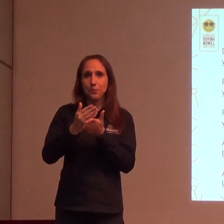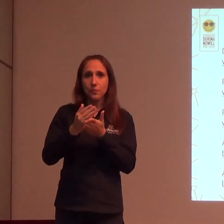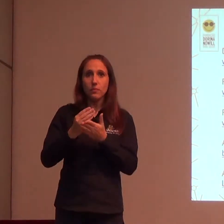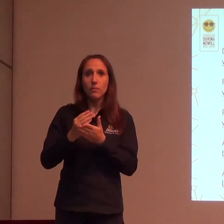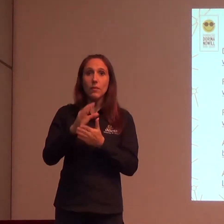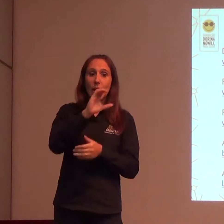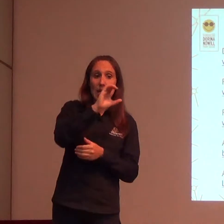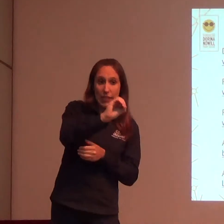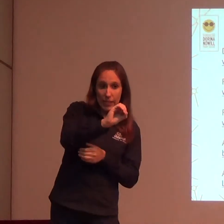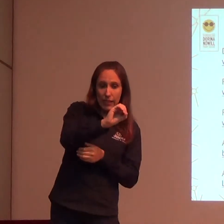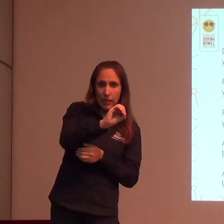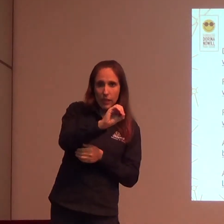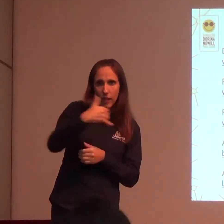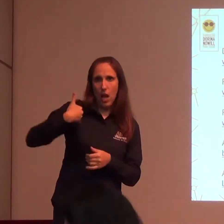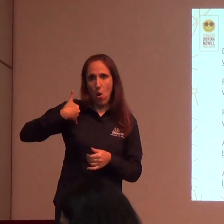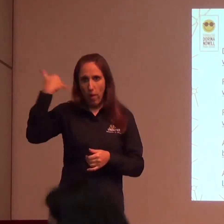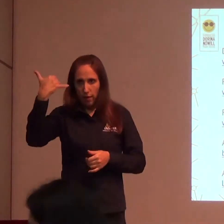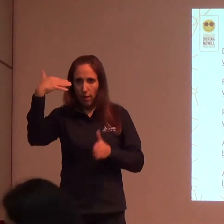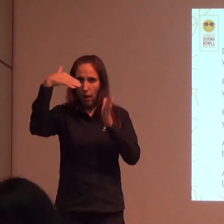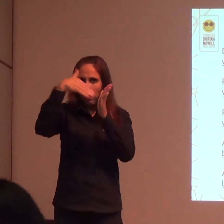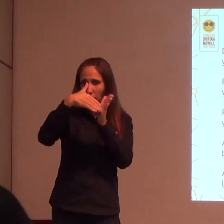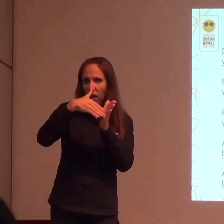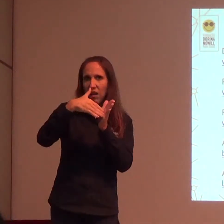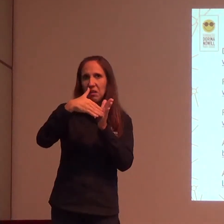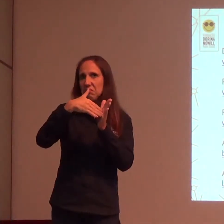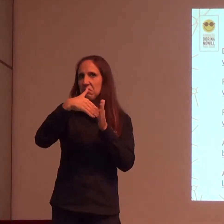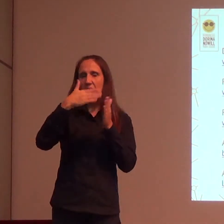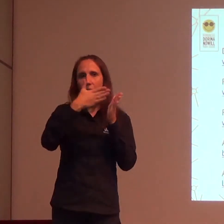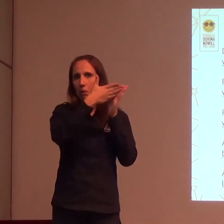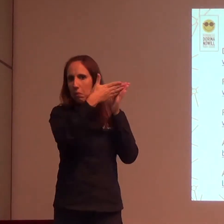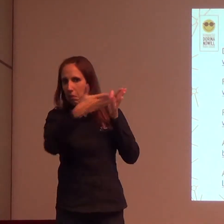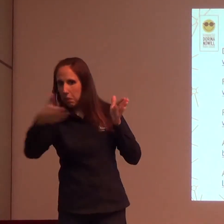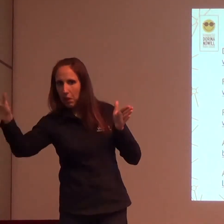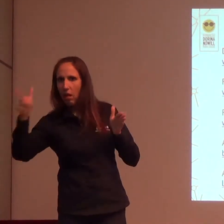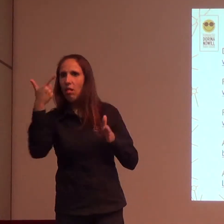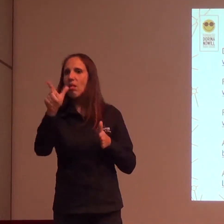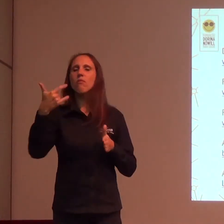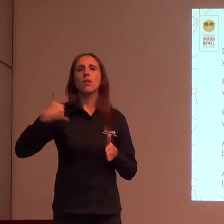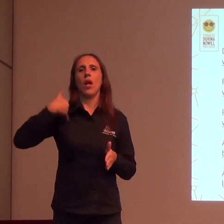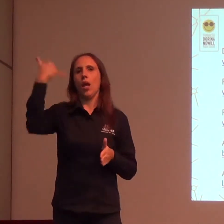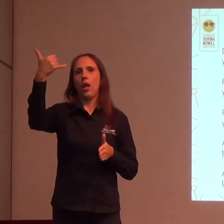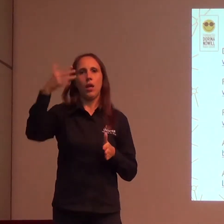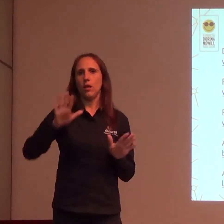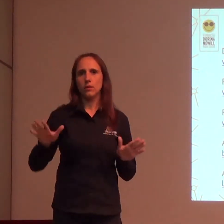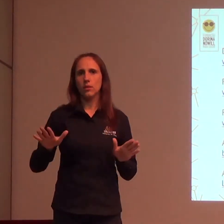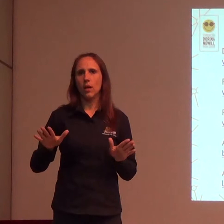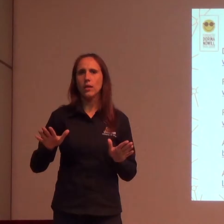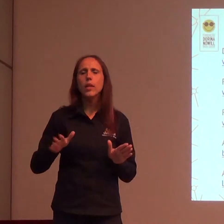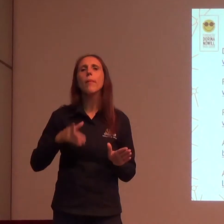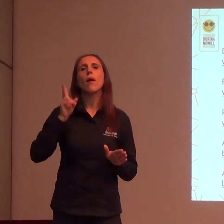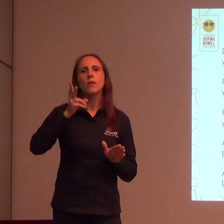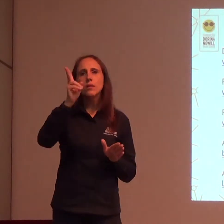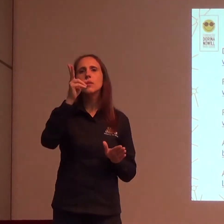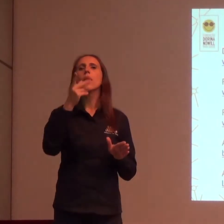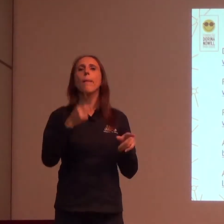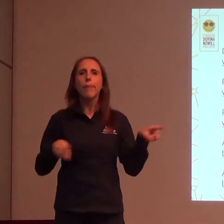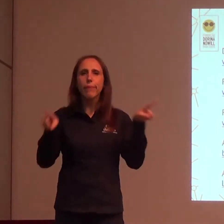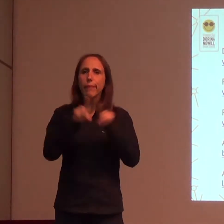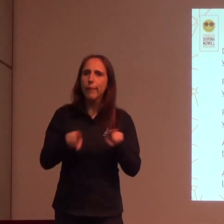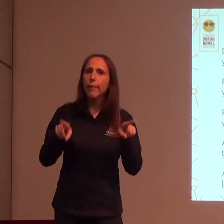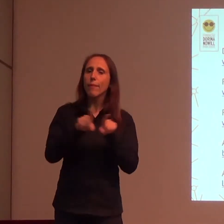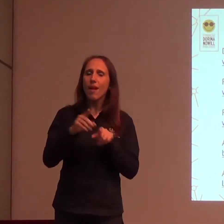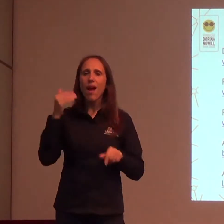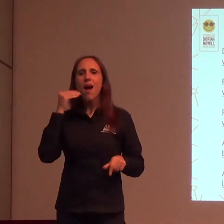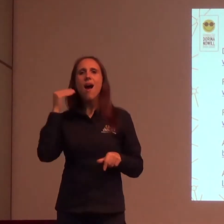né? 0 ano, por assim dizer. E não tem idade. Mas é muito recorrente as pessoas adultas